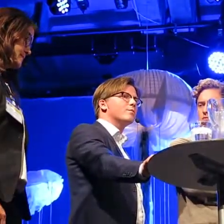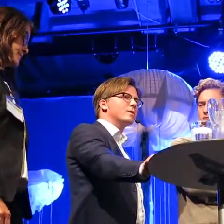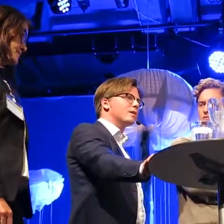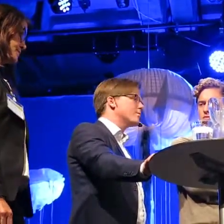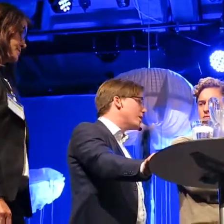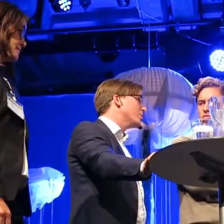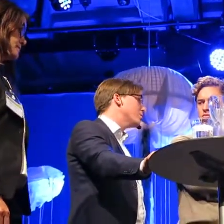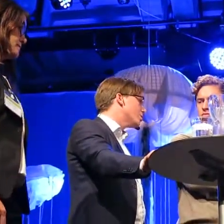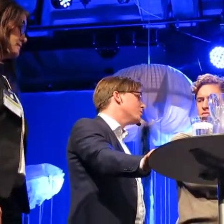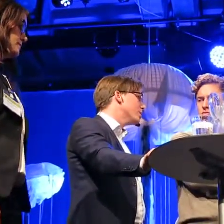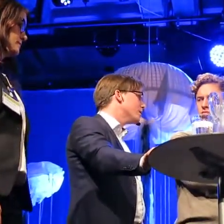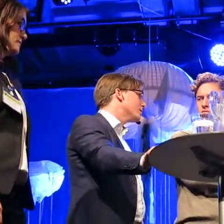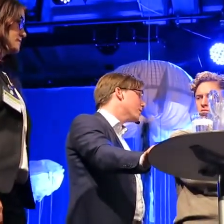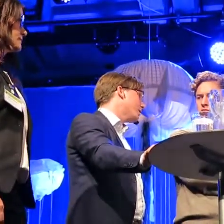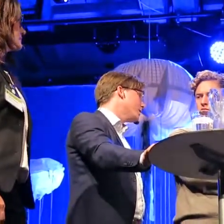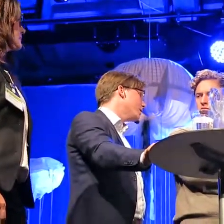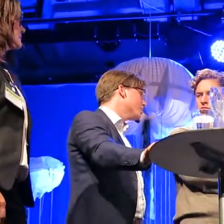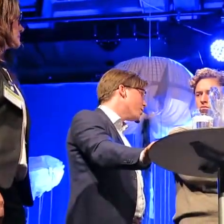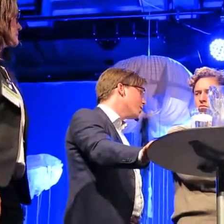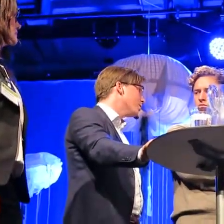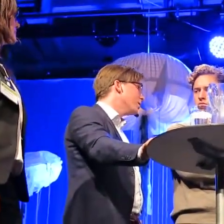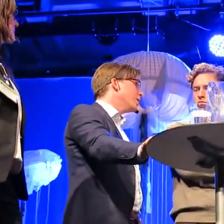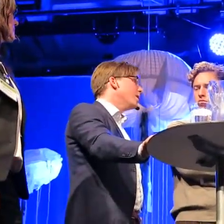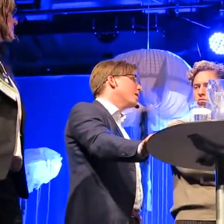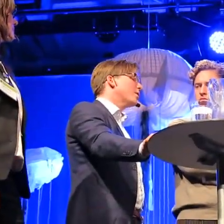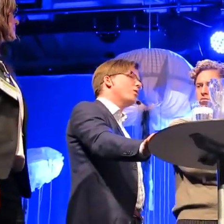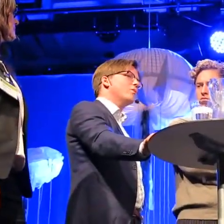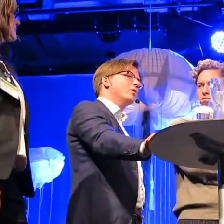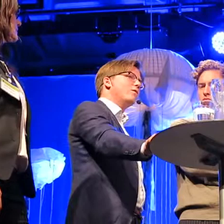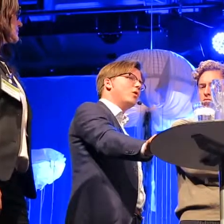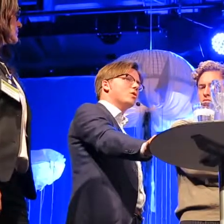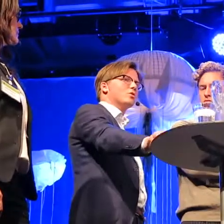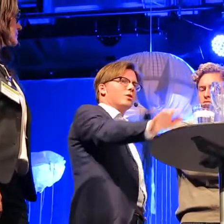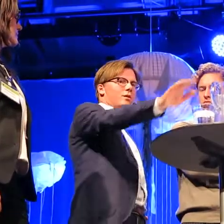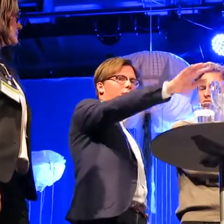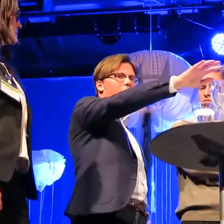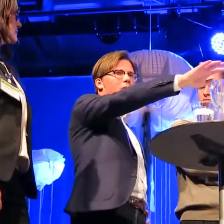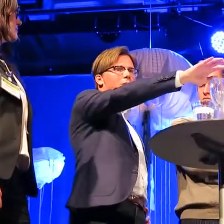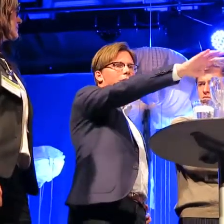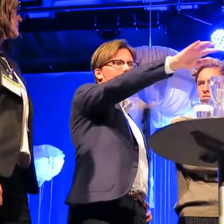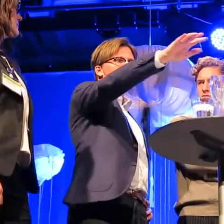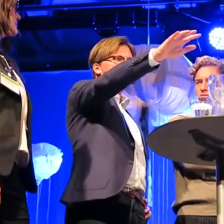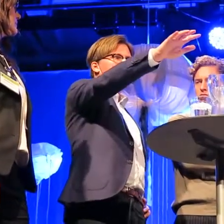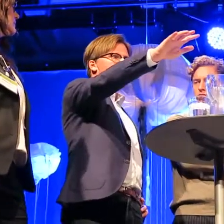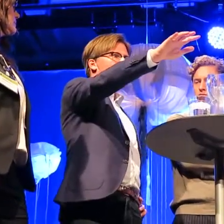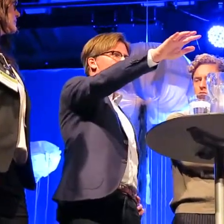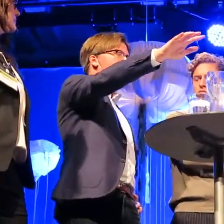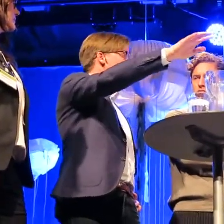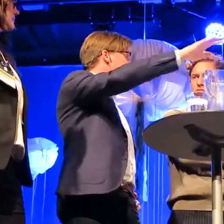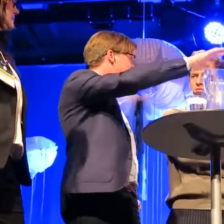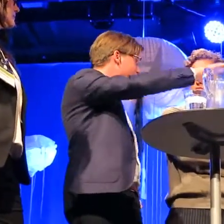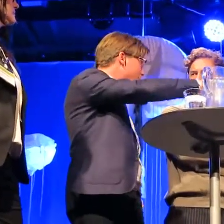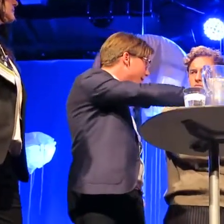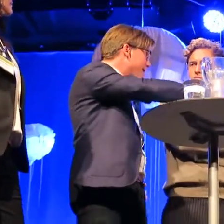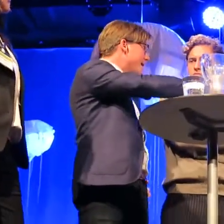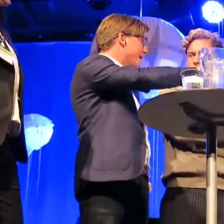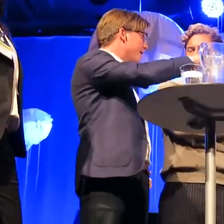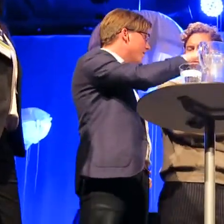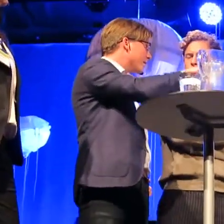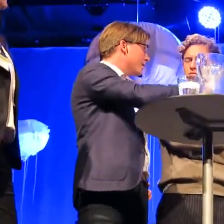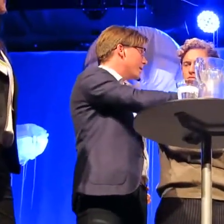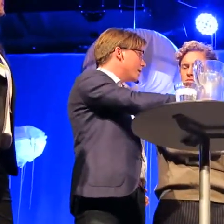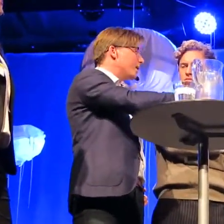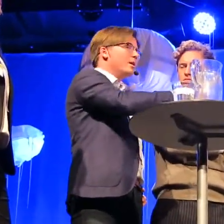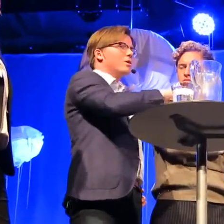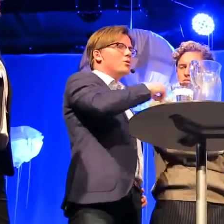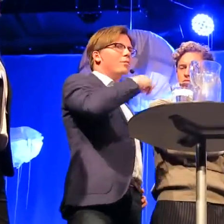alla koldioxidminskningar i Sverige är ju mycket dyrare än i fattiga länder, så är det. Men klarar vi att gå före så klart att det ger nya tekniska lösningar som blir lite billigare